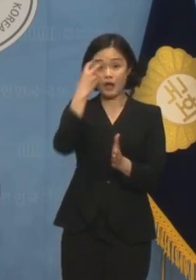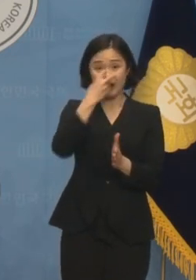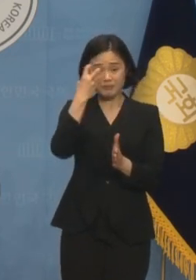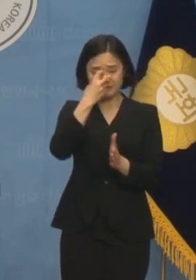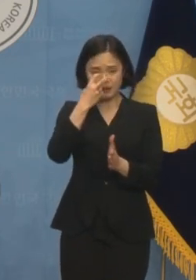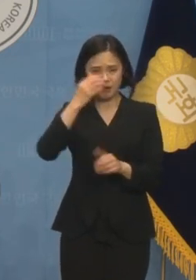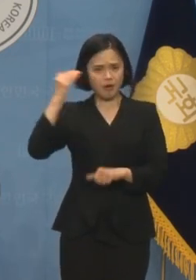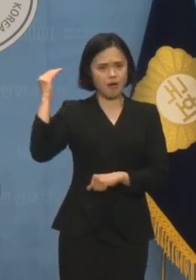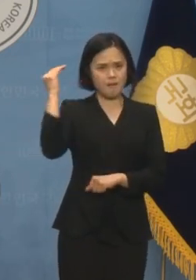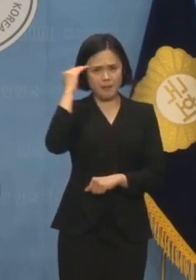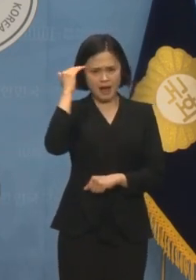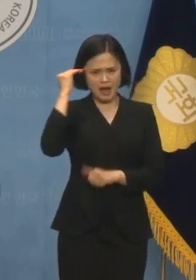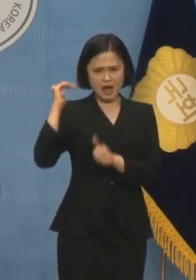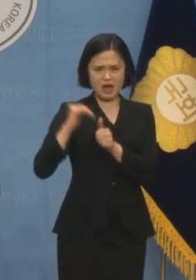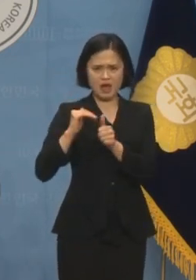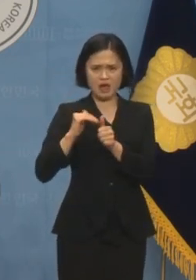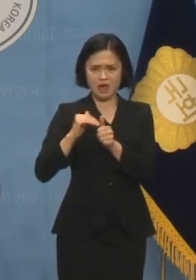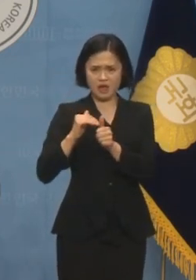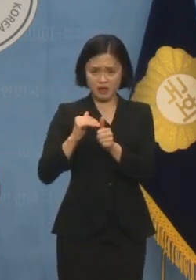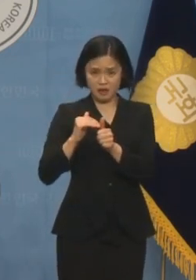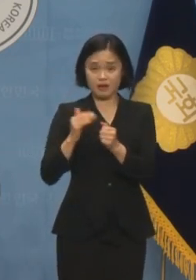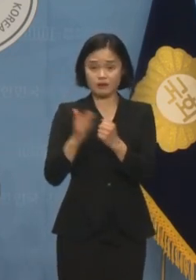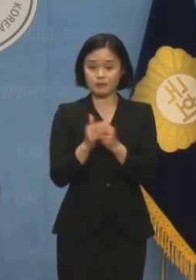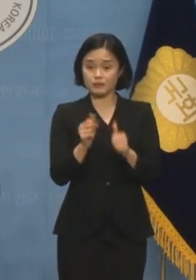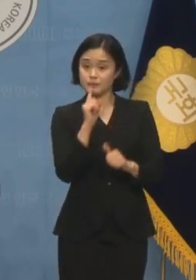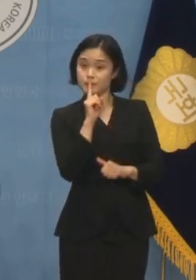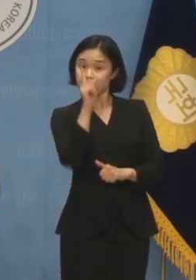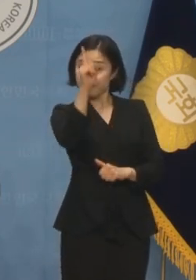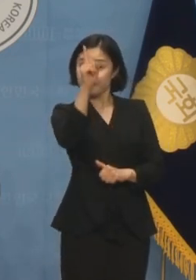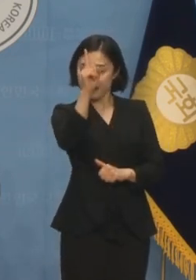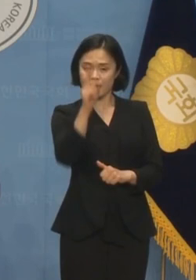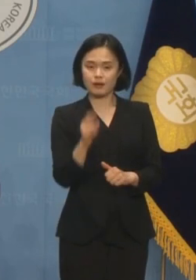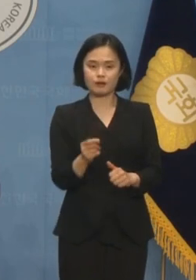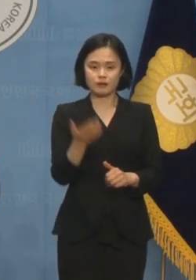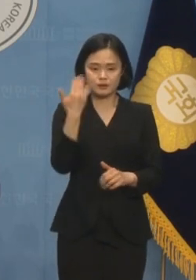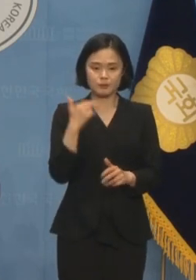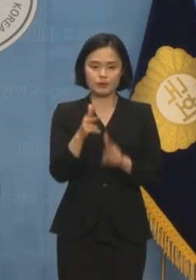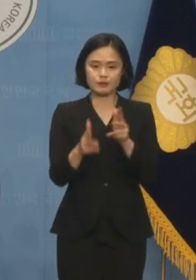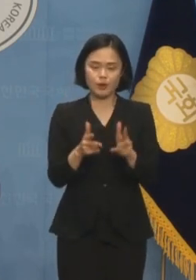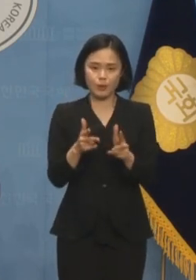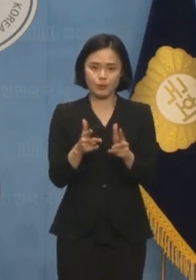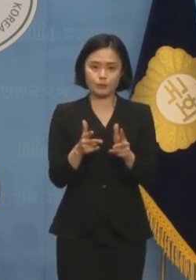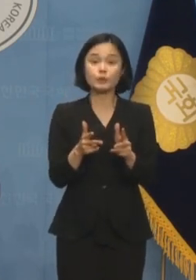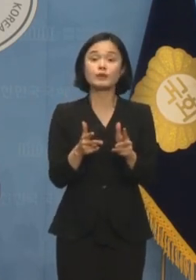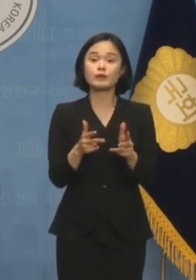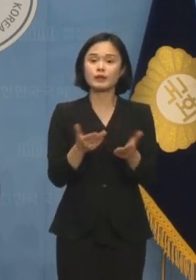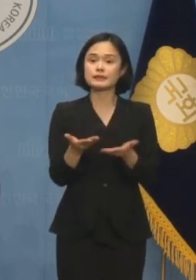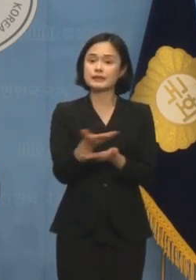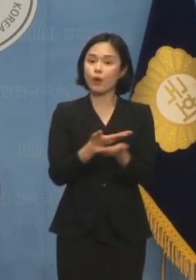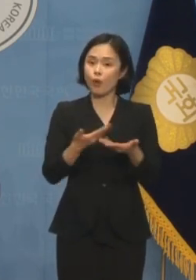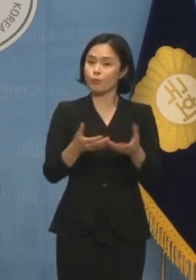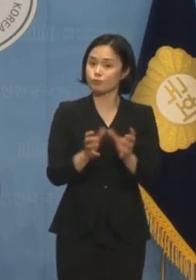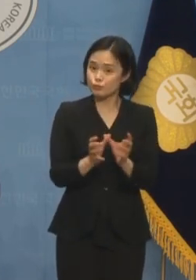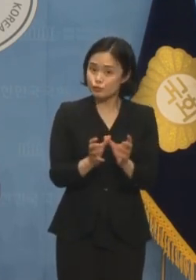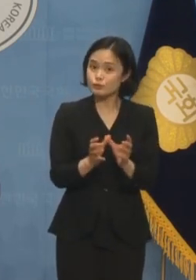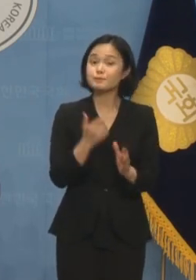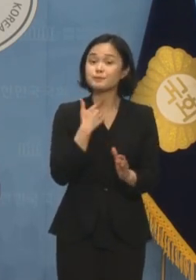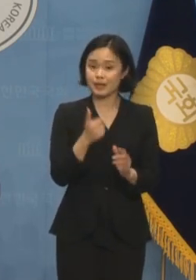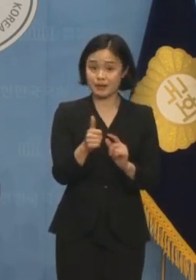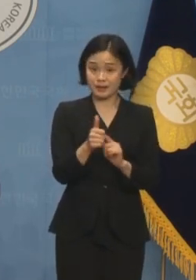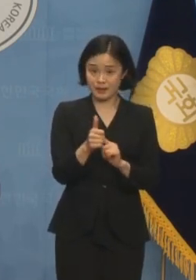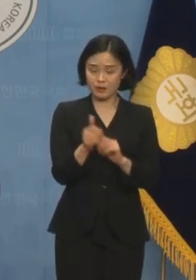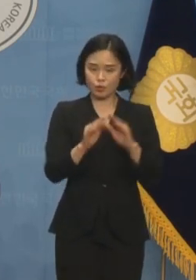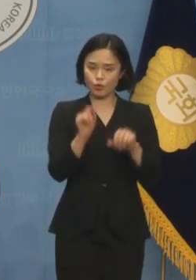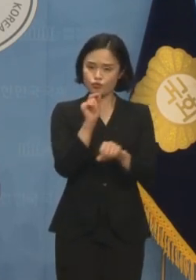혐의로 재판에 넘겨진 전직 산업통상자원부 공무원 3명의 무죄가